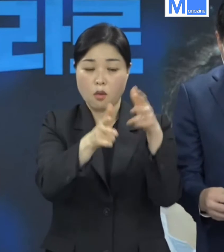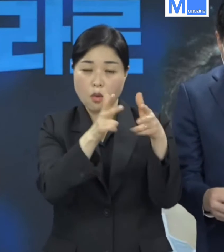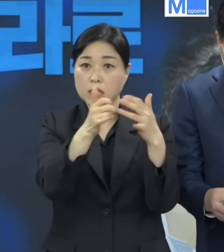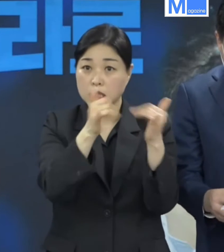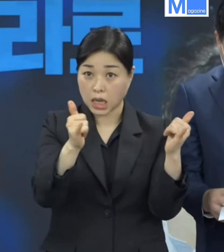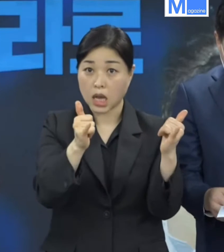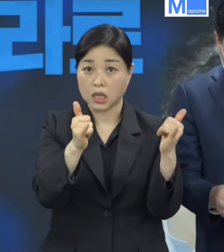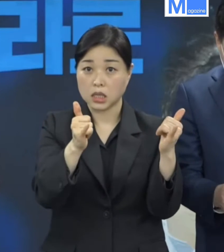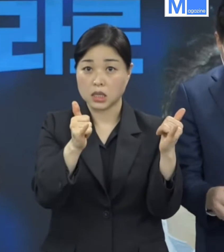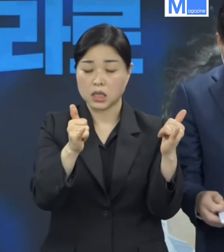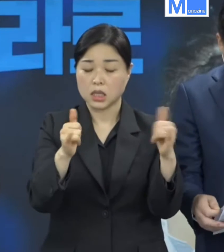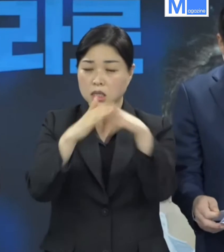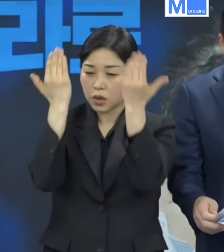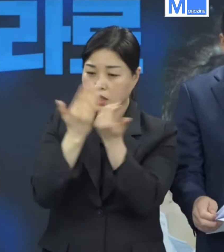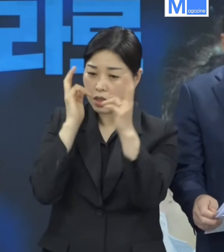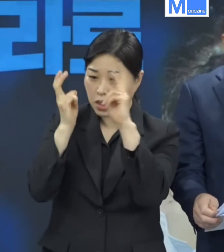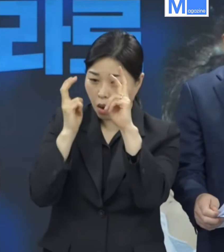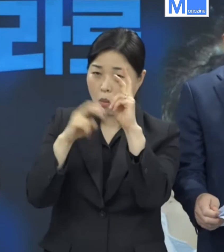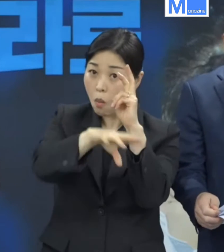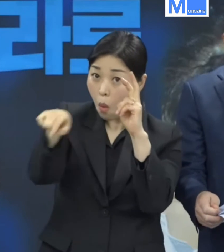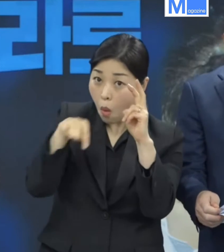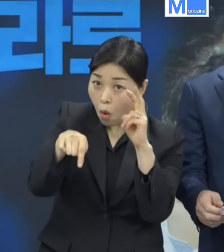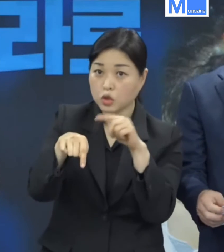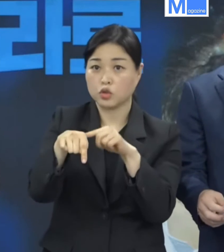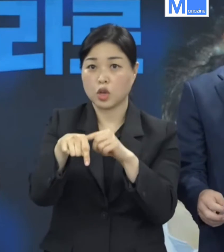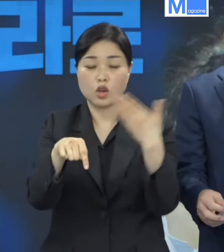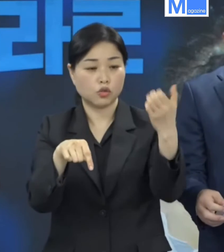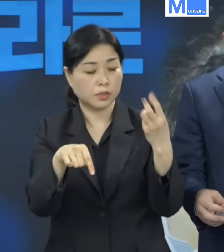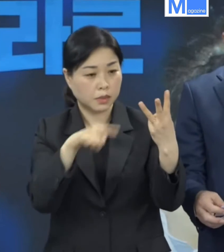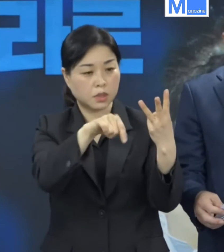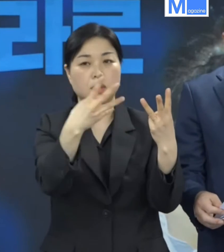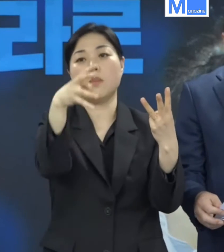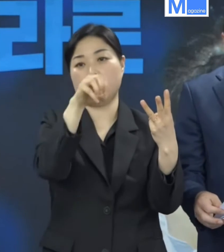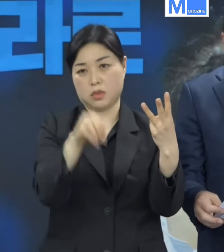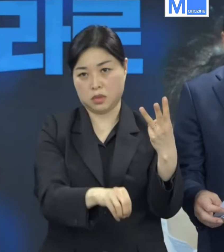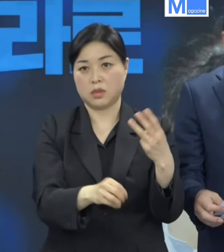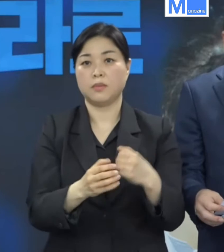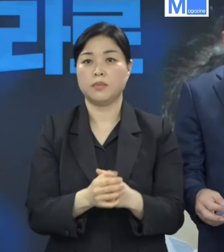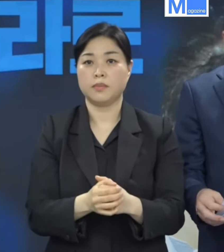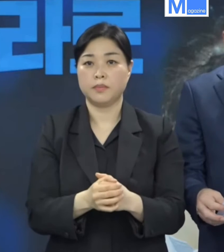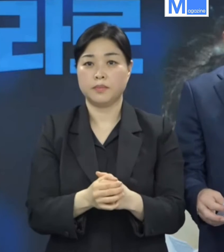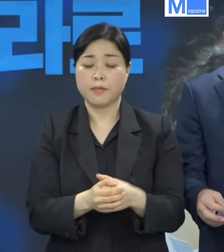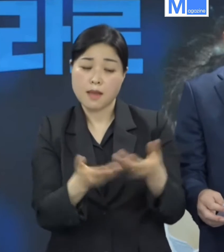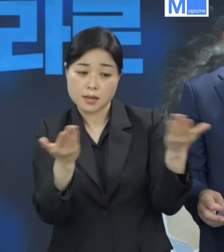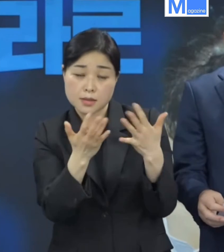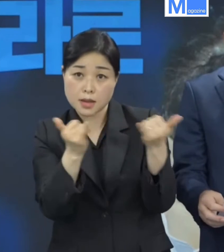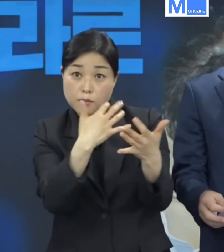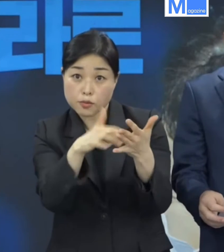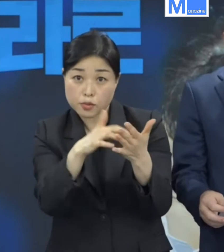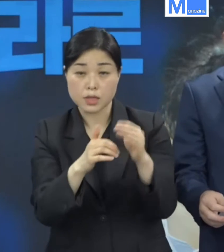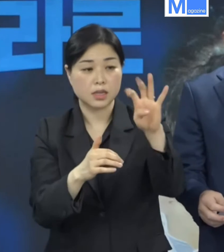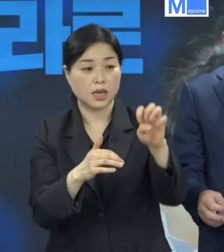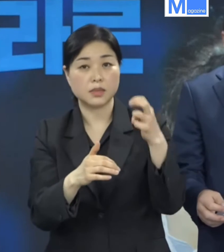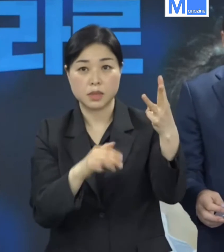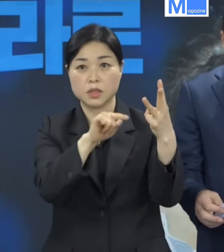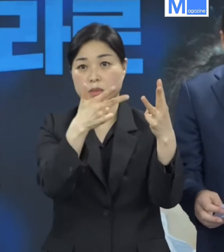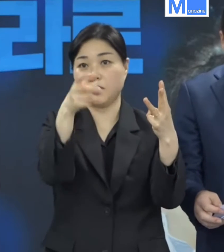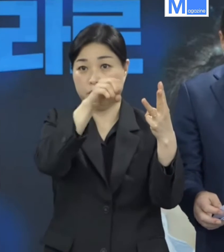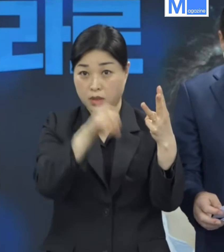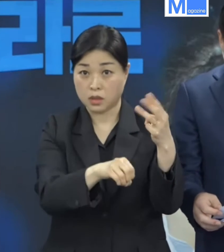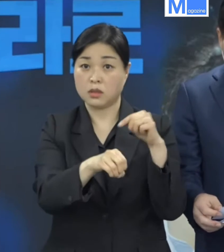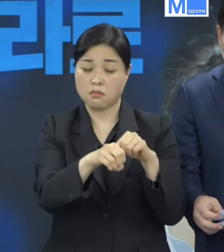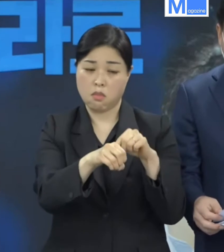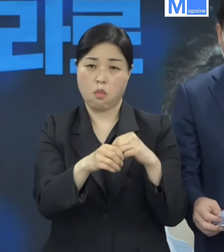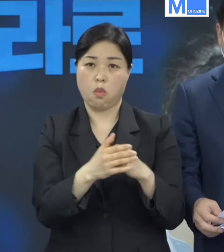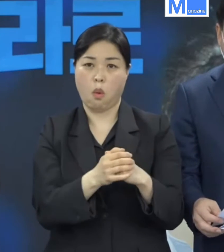사업체는 전체 사업체의 무려 93.4%에 해당합니다. 종사자 수는 43.7%일